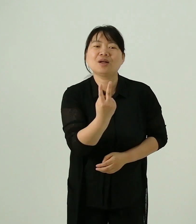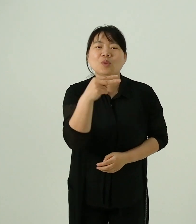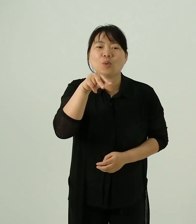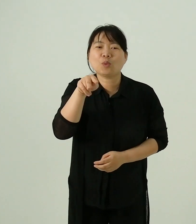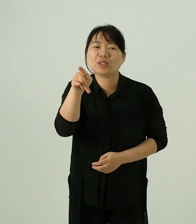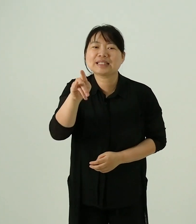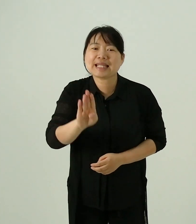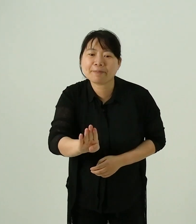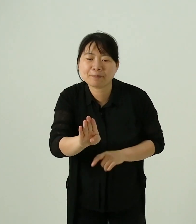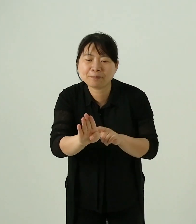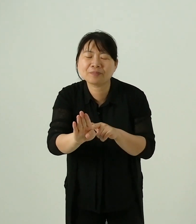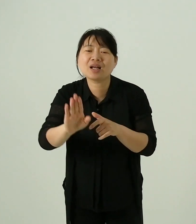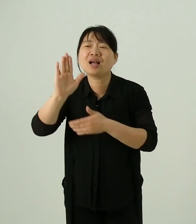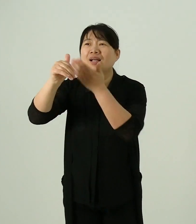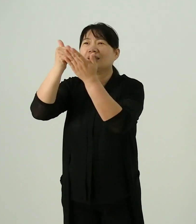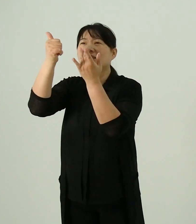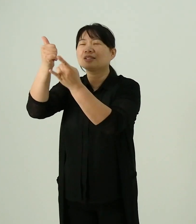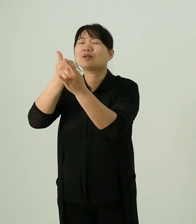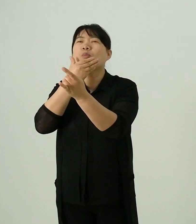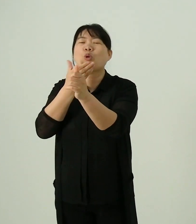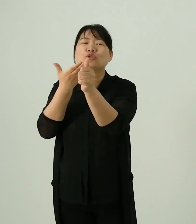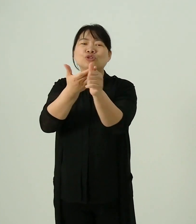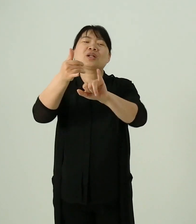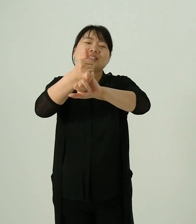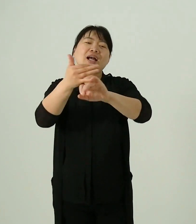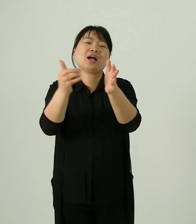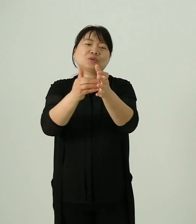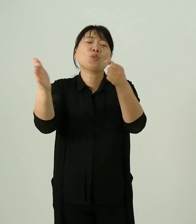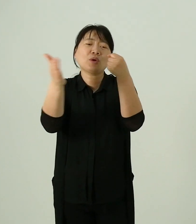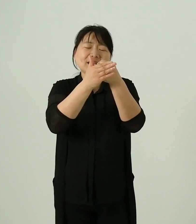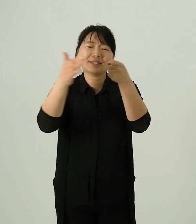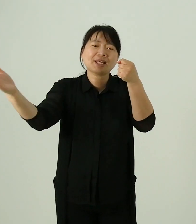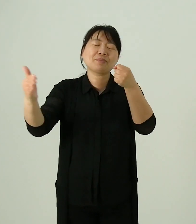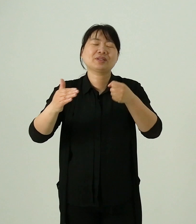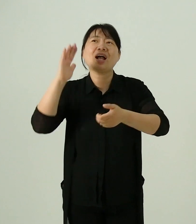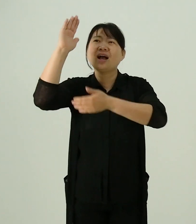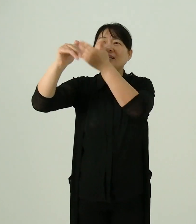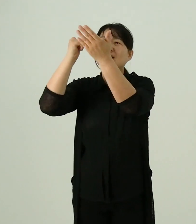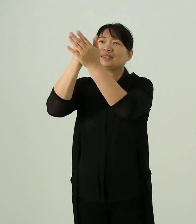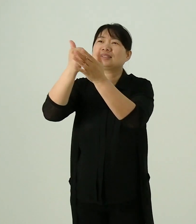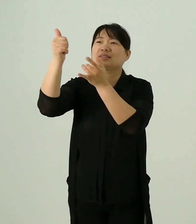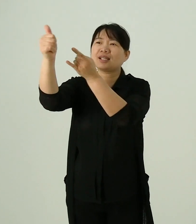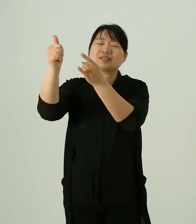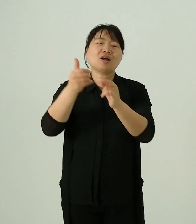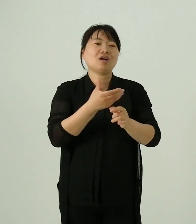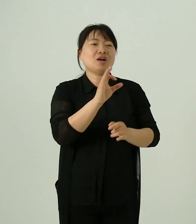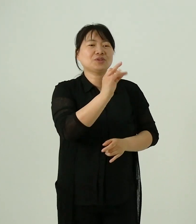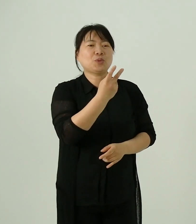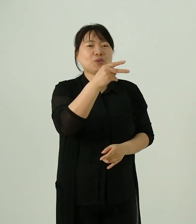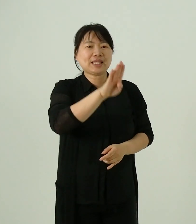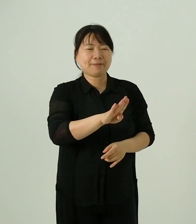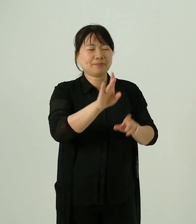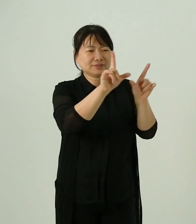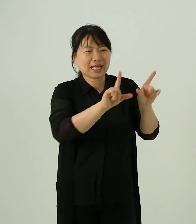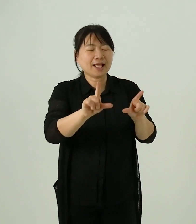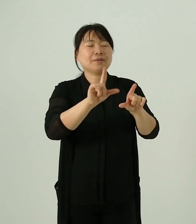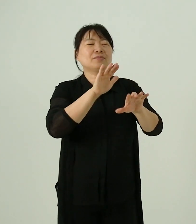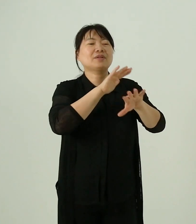요셉을 하나님이 복주기로 약속하셨기 때문에 그 하나님이 요셉의 현실이 된